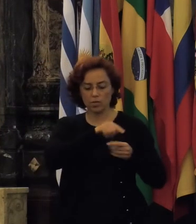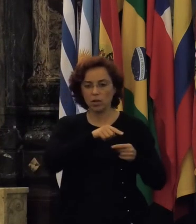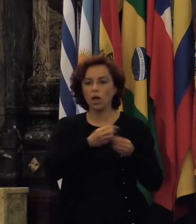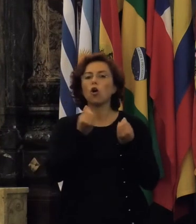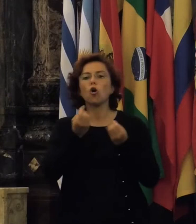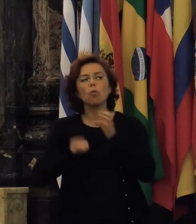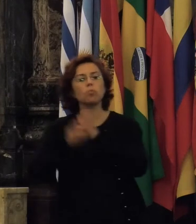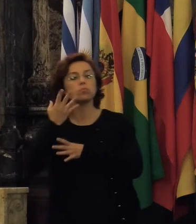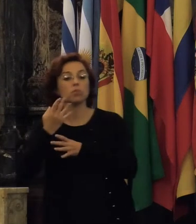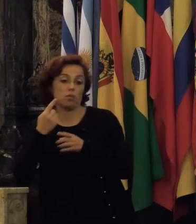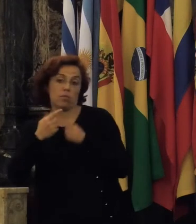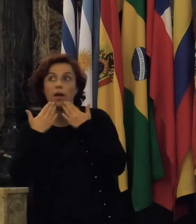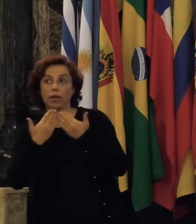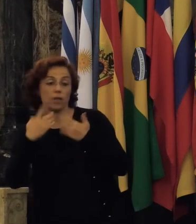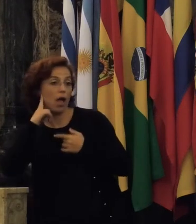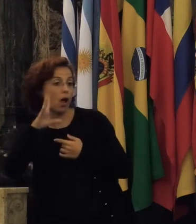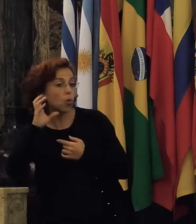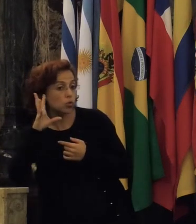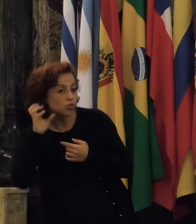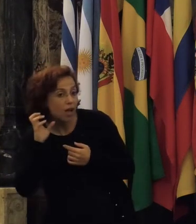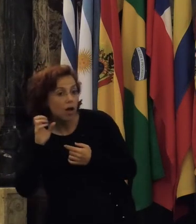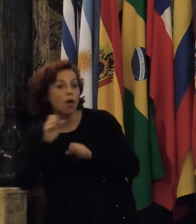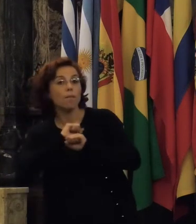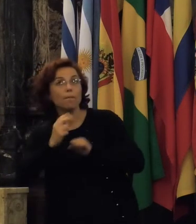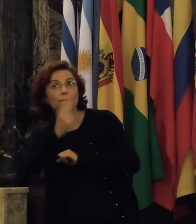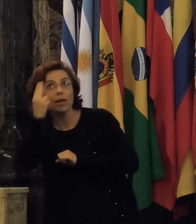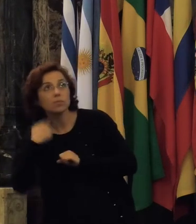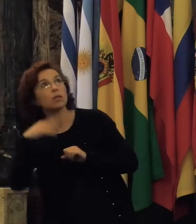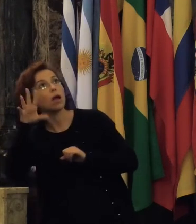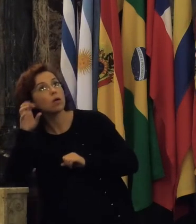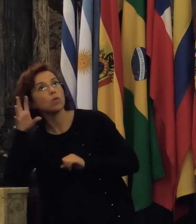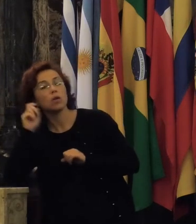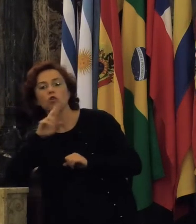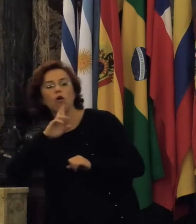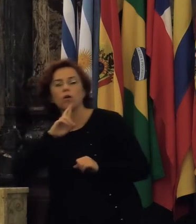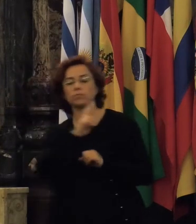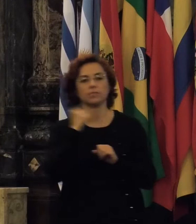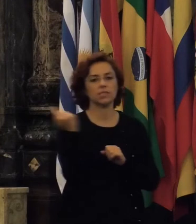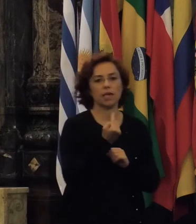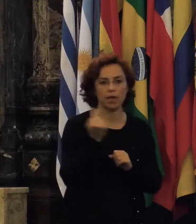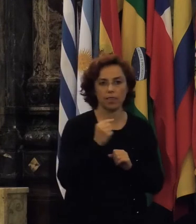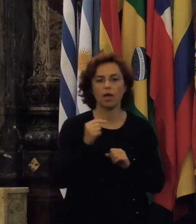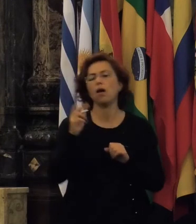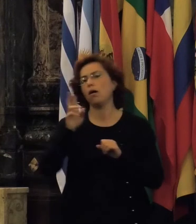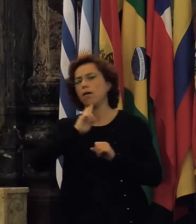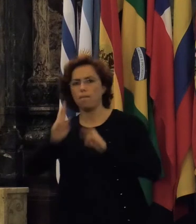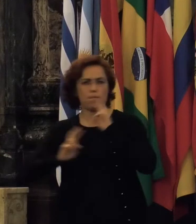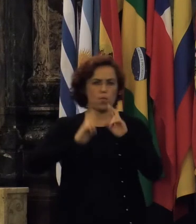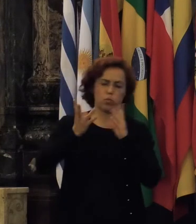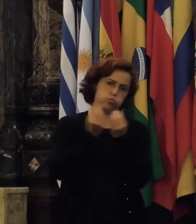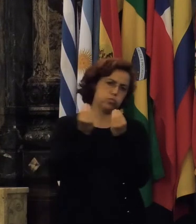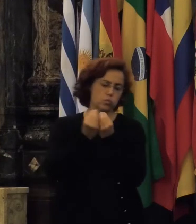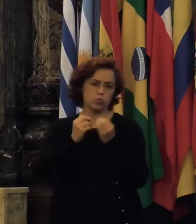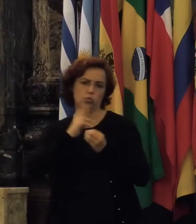escuchar, no por otra cosa. Por habilitarse a no tener una respuesta apresurada. Pues las respuestas eran muchas, ¿no? Bueno,